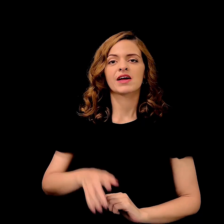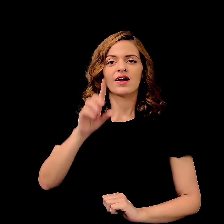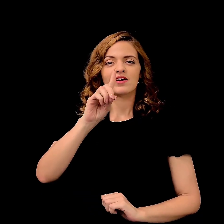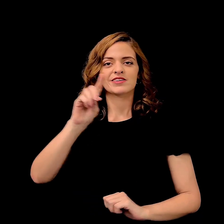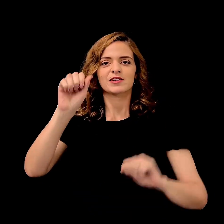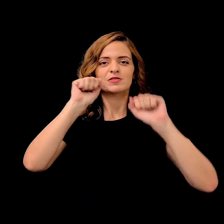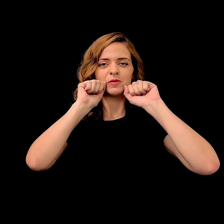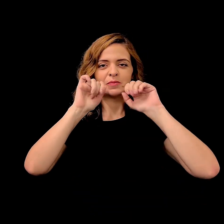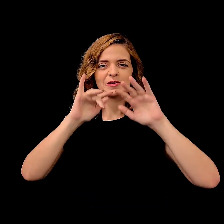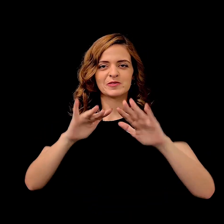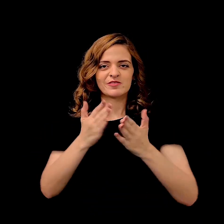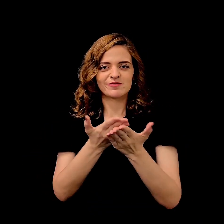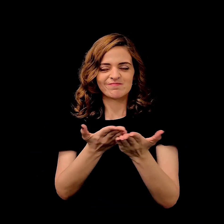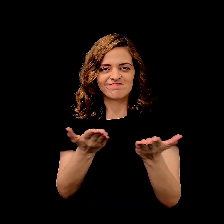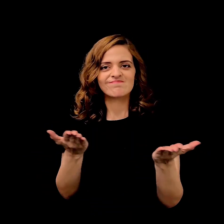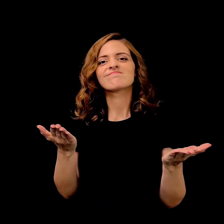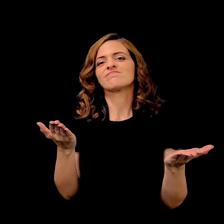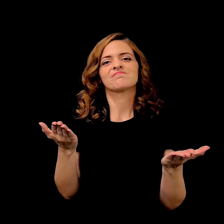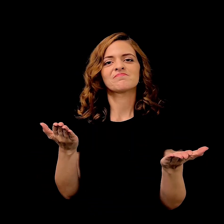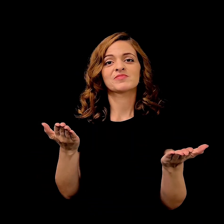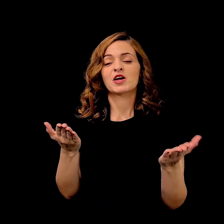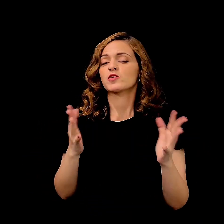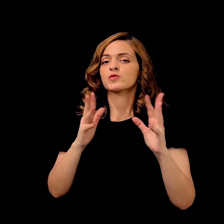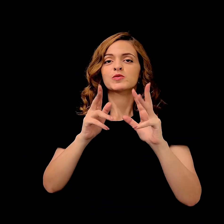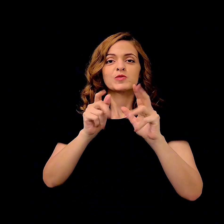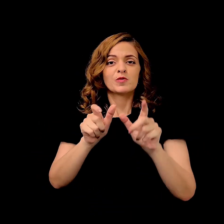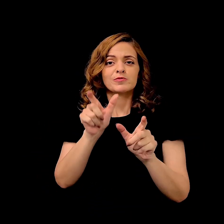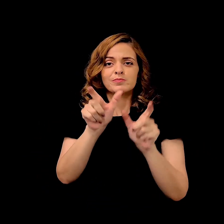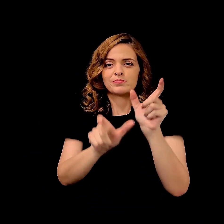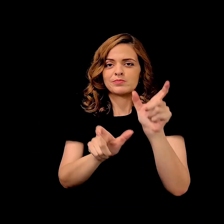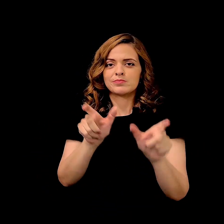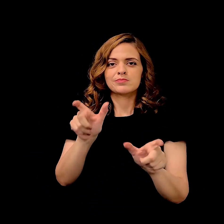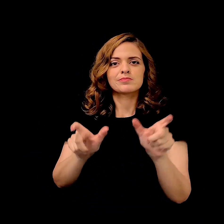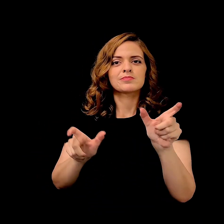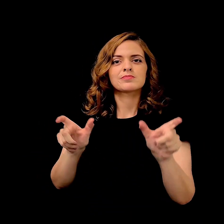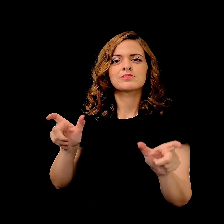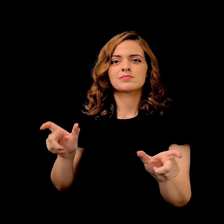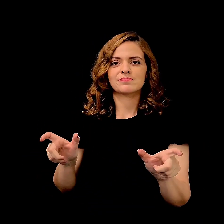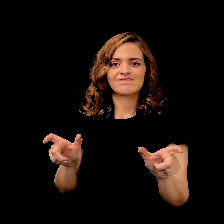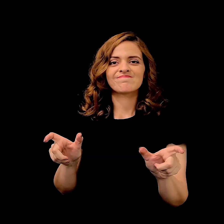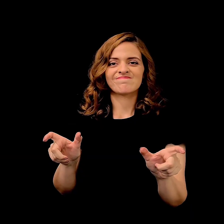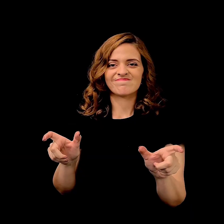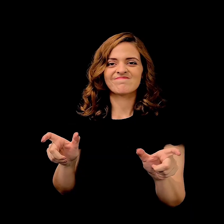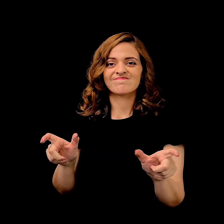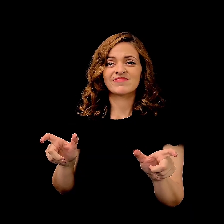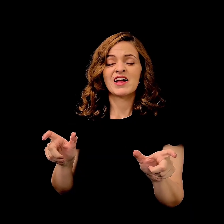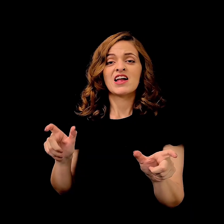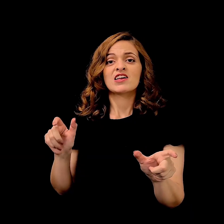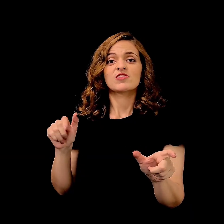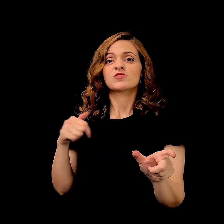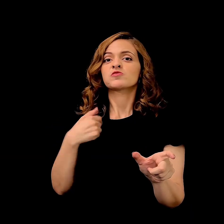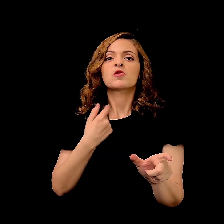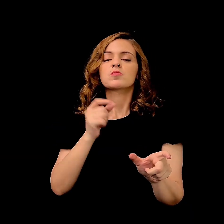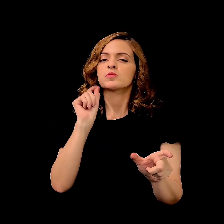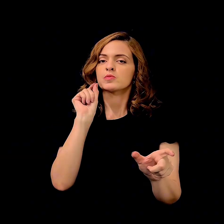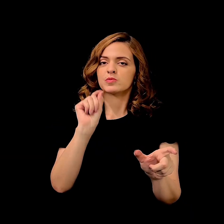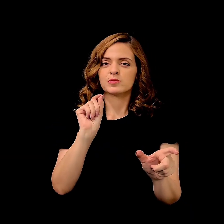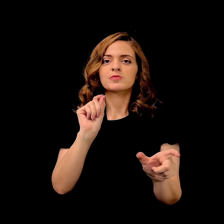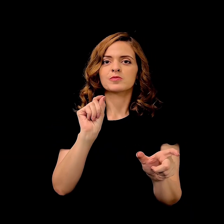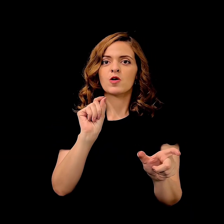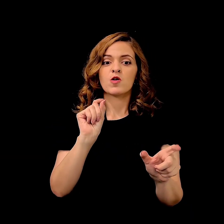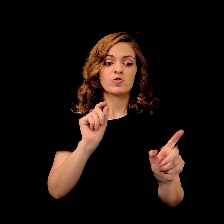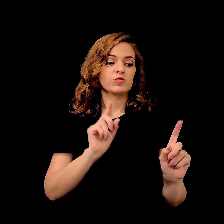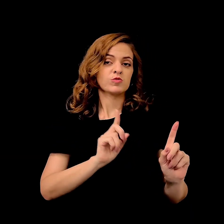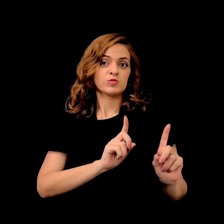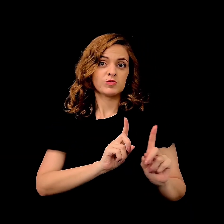Abençoe todos vocês. Todos. Todos. Nós estamos